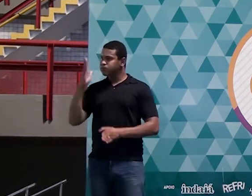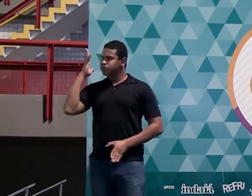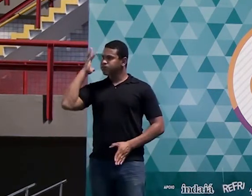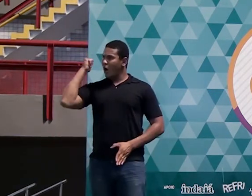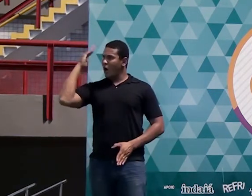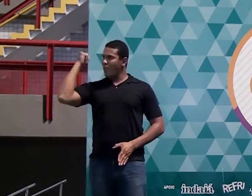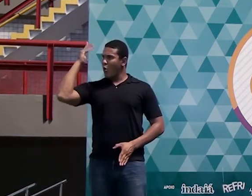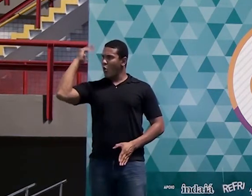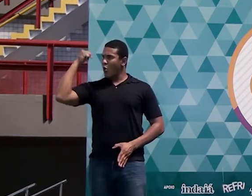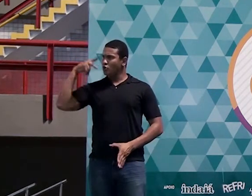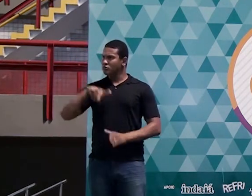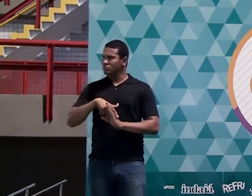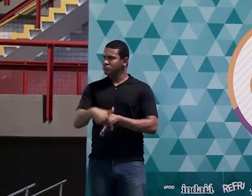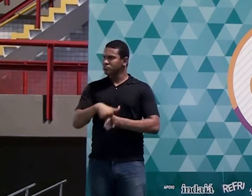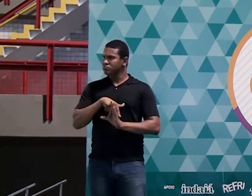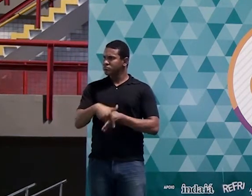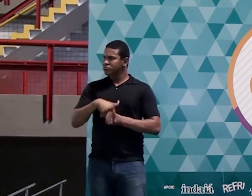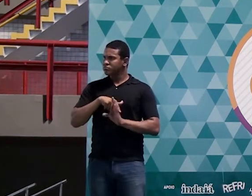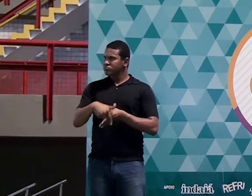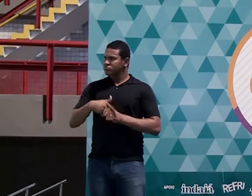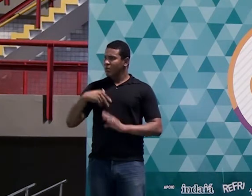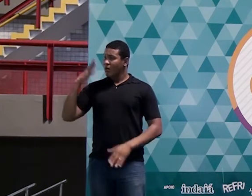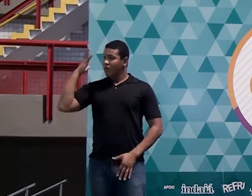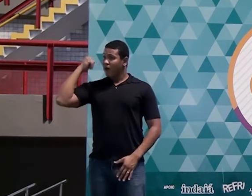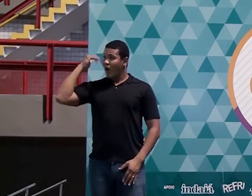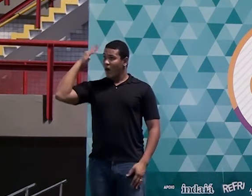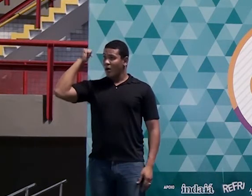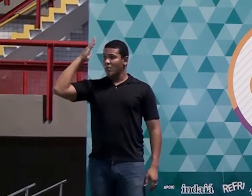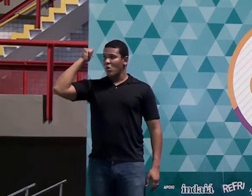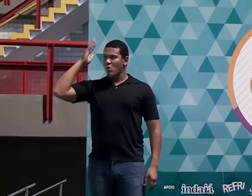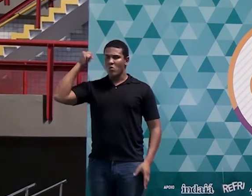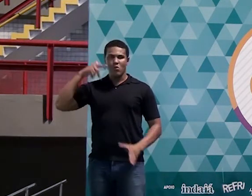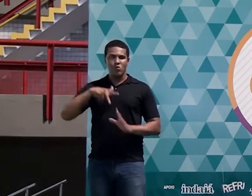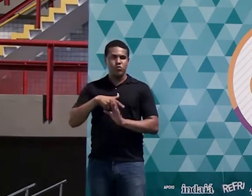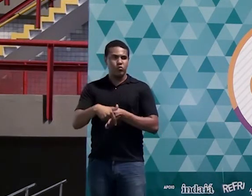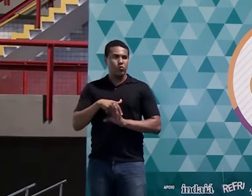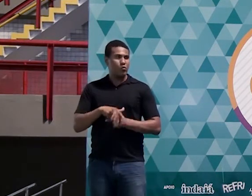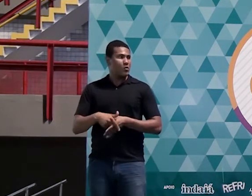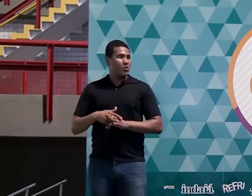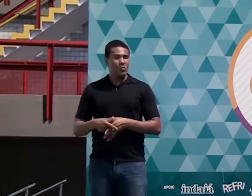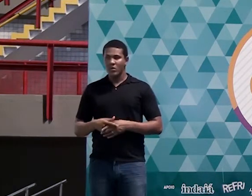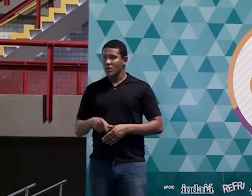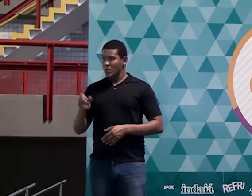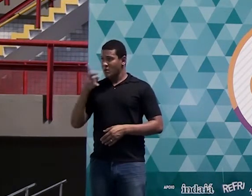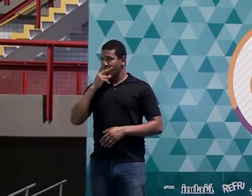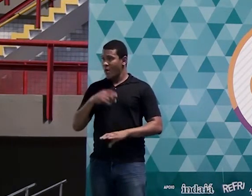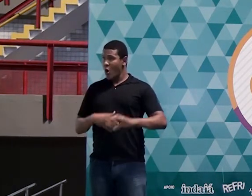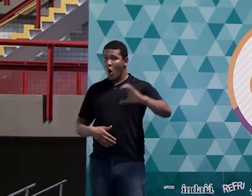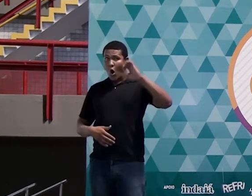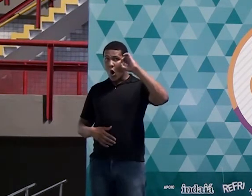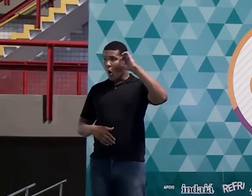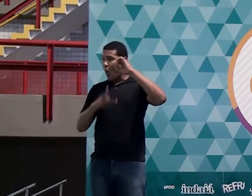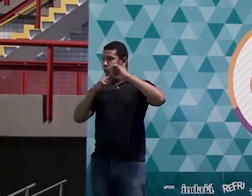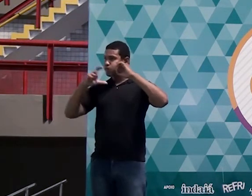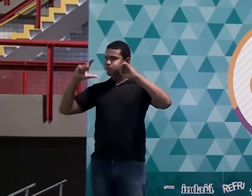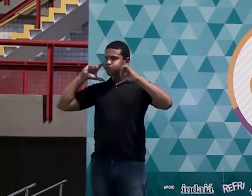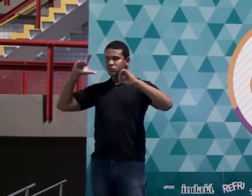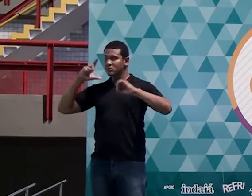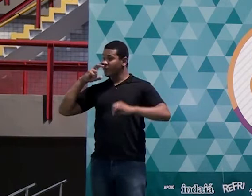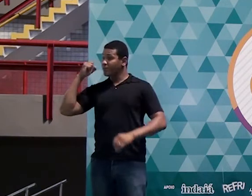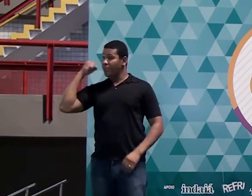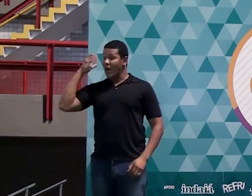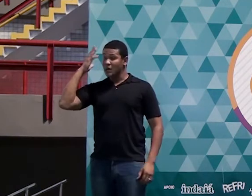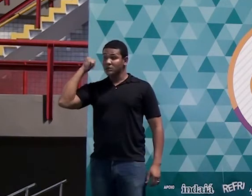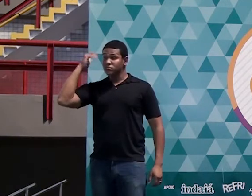O dos cavaleiros com artigo. Você bota esse O no caps lock. Viu? Ele